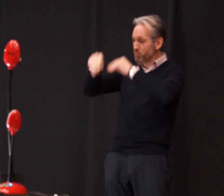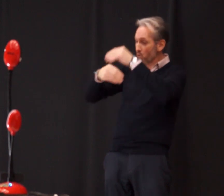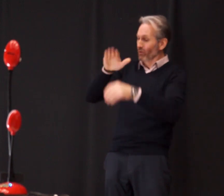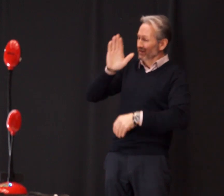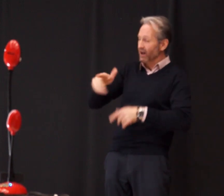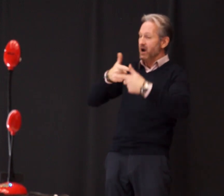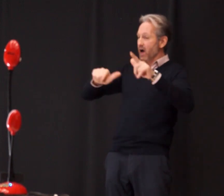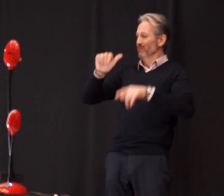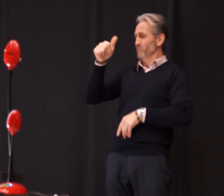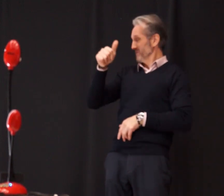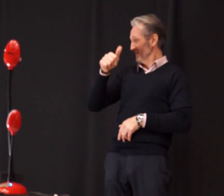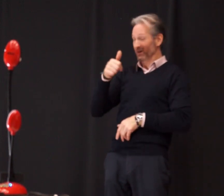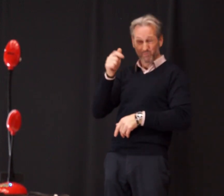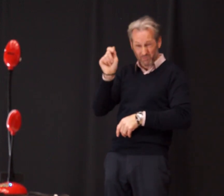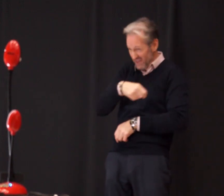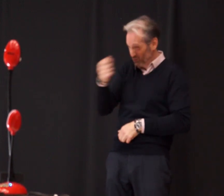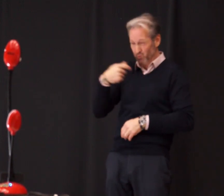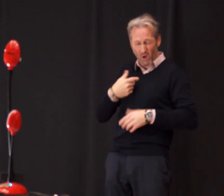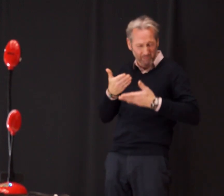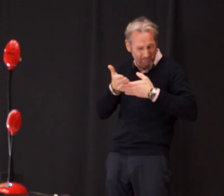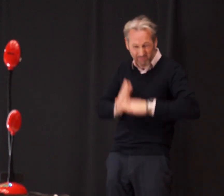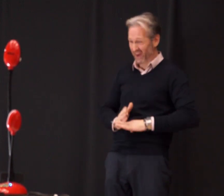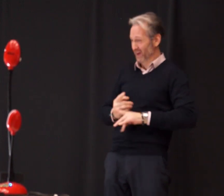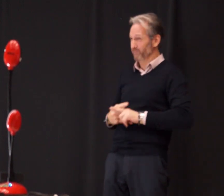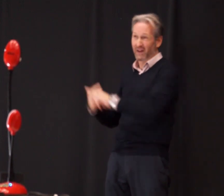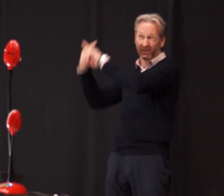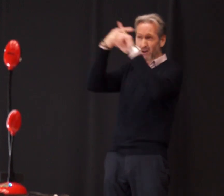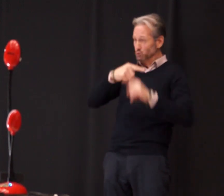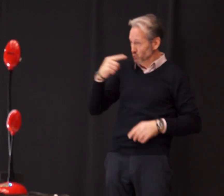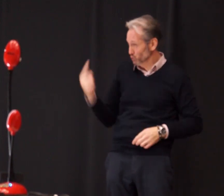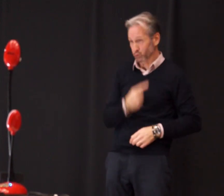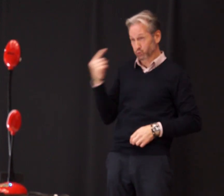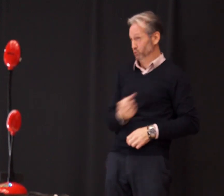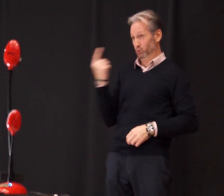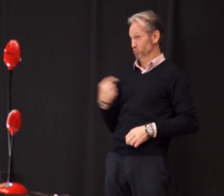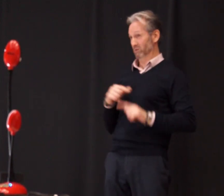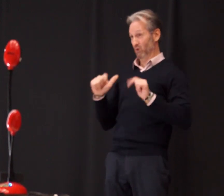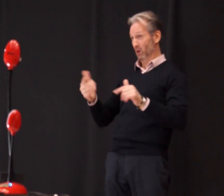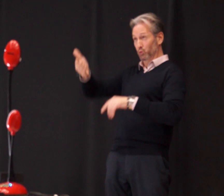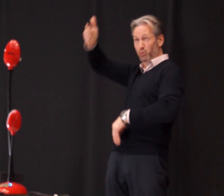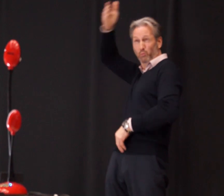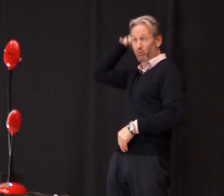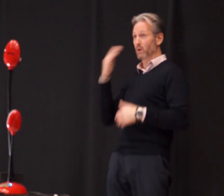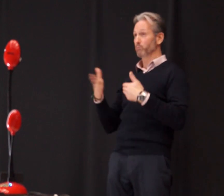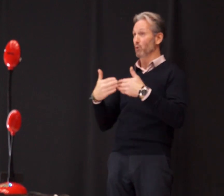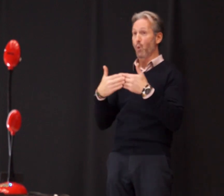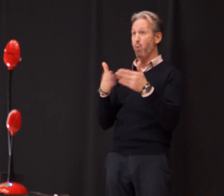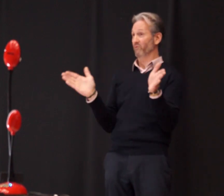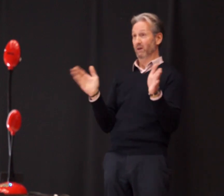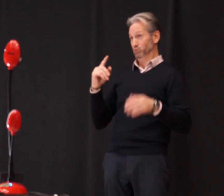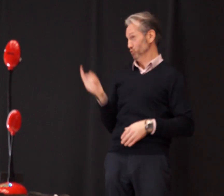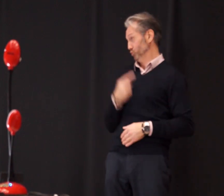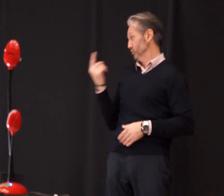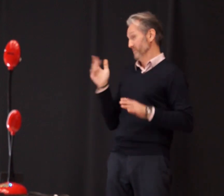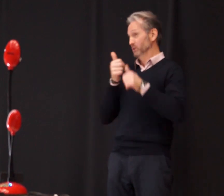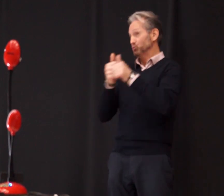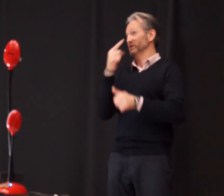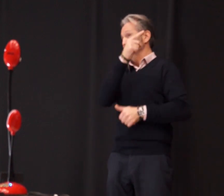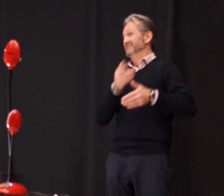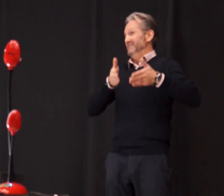de renforcer cette capacité qu'on a de partager ce travail de recherche qu'on a. La porte a toujours été